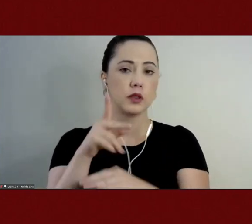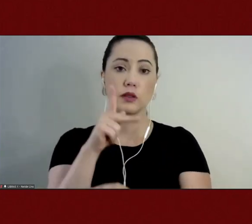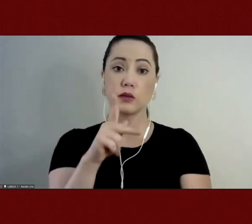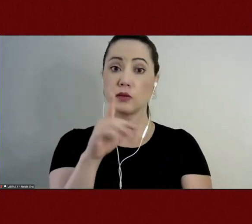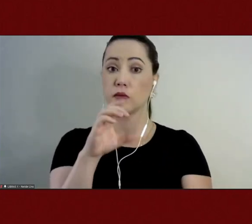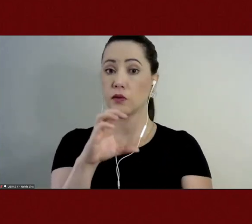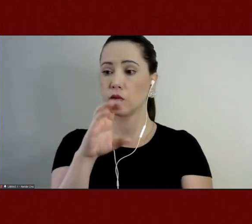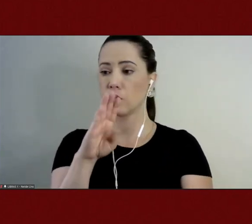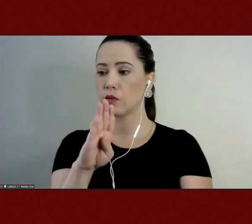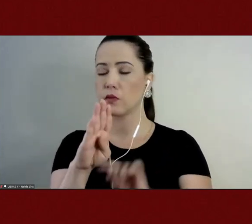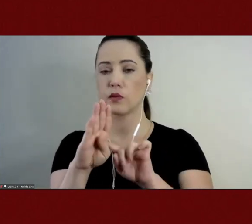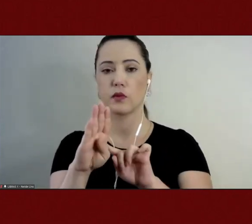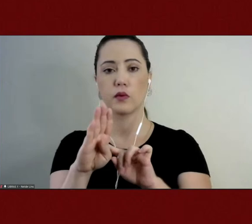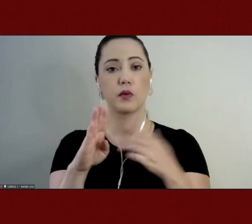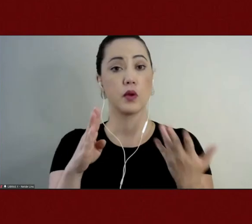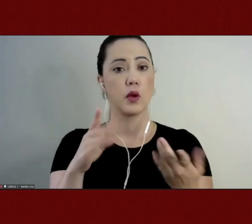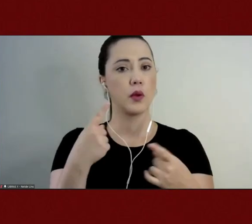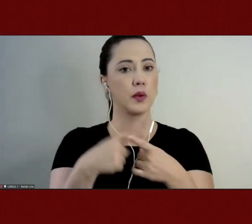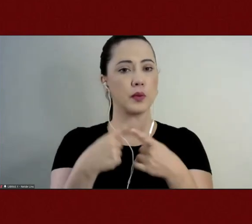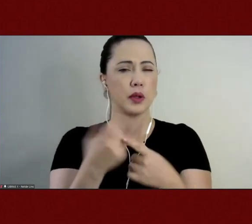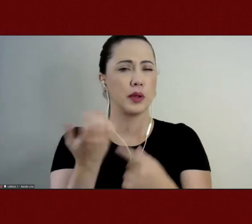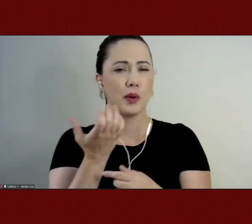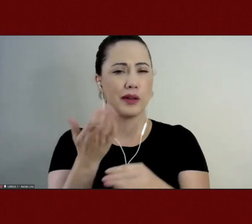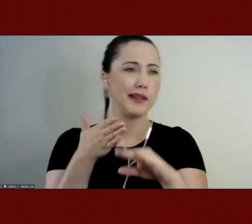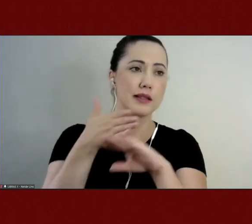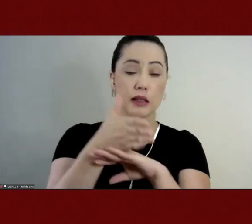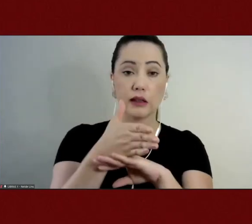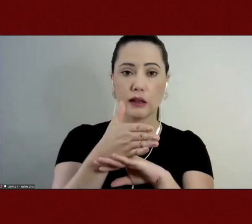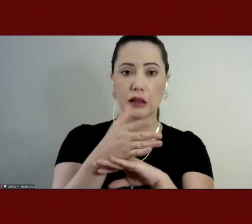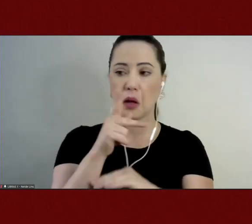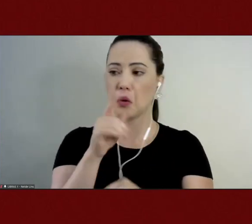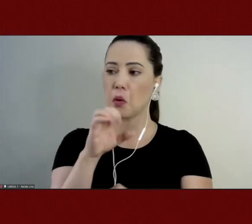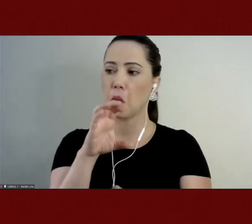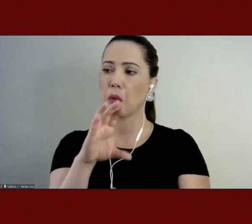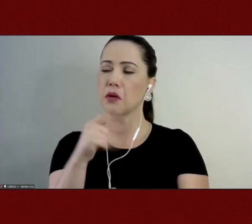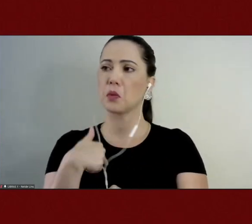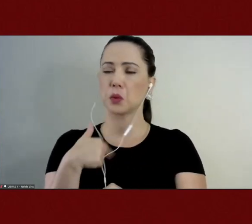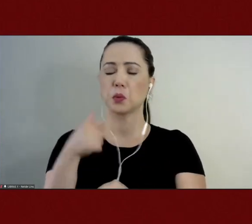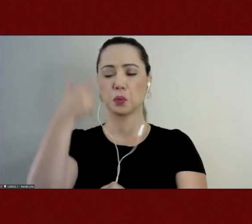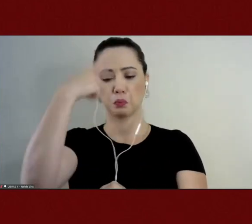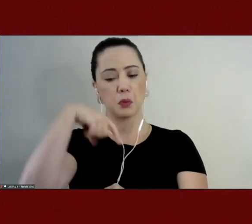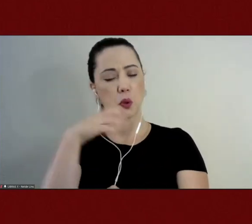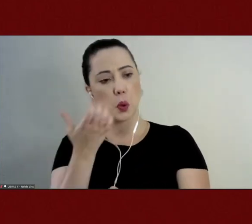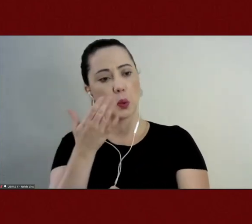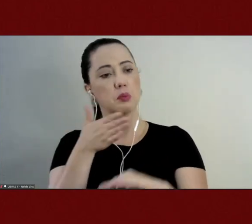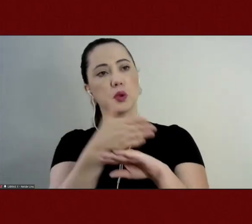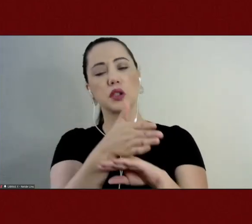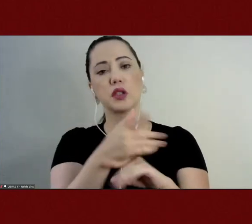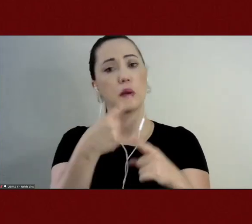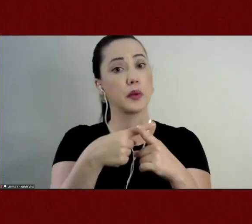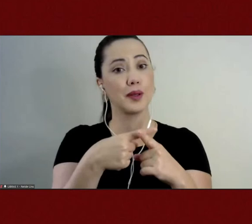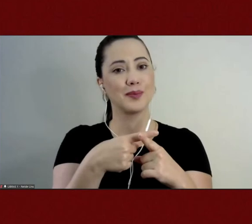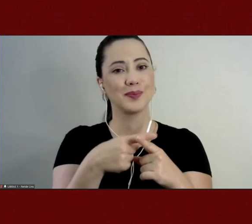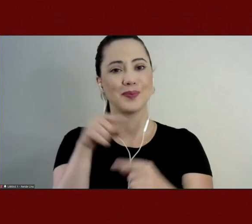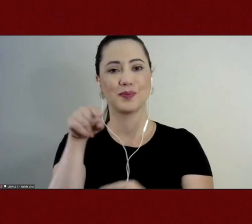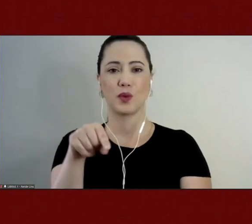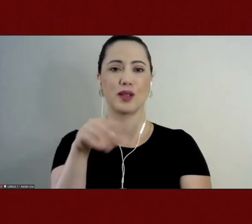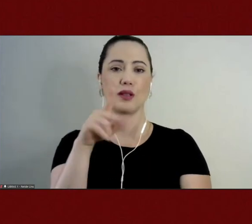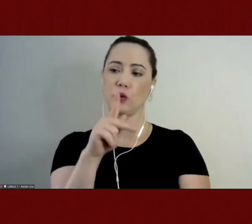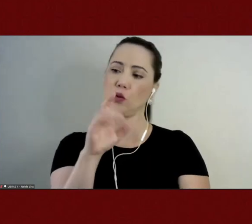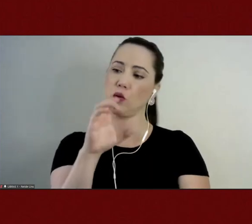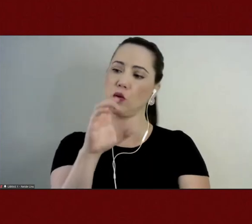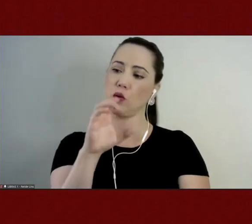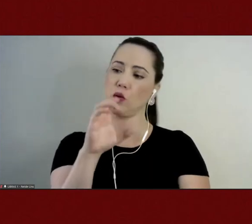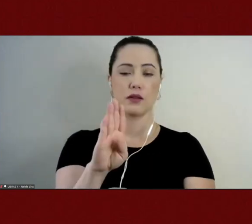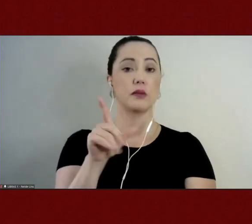Por que o PCB, por exemplo, me atraiu como pessoa, como militante? Né? Por seus valores. E esses valores, eles